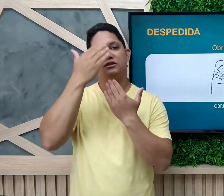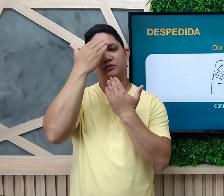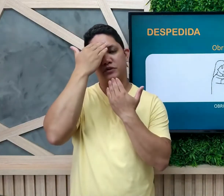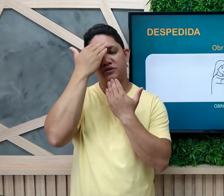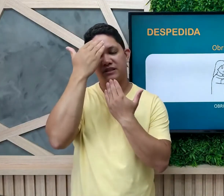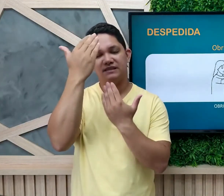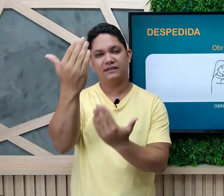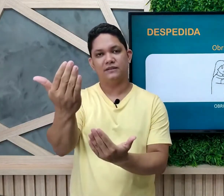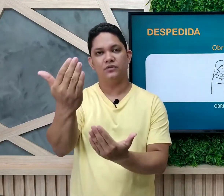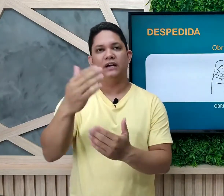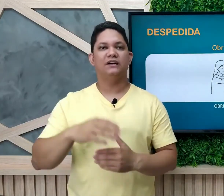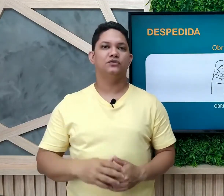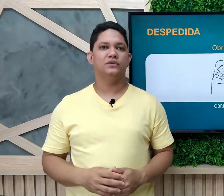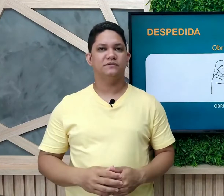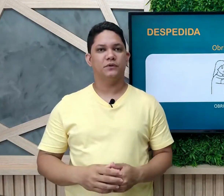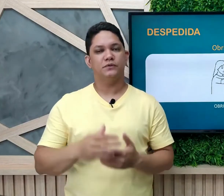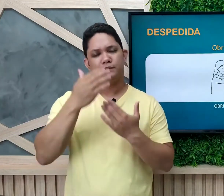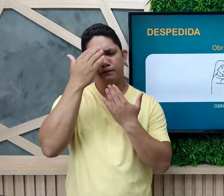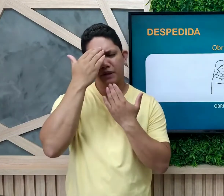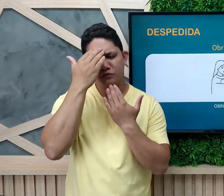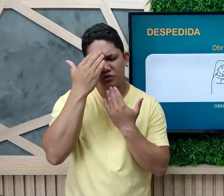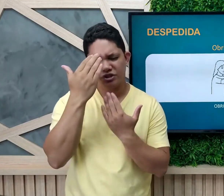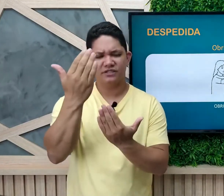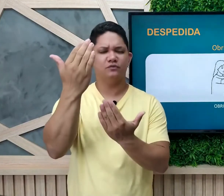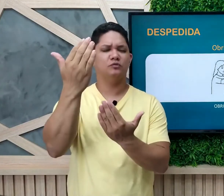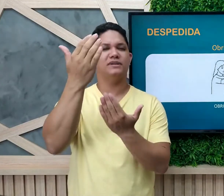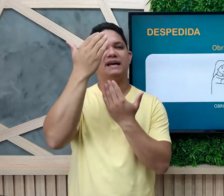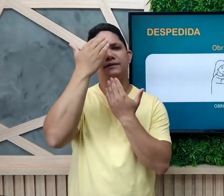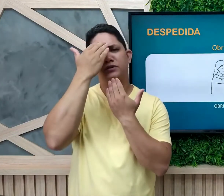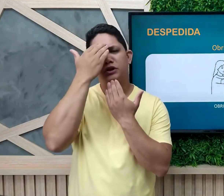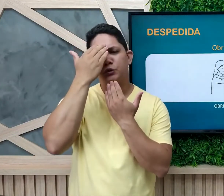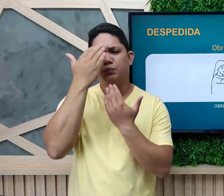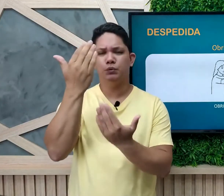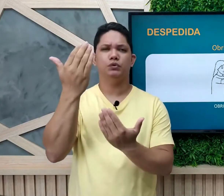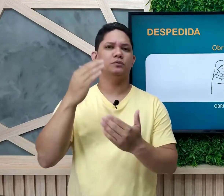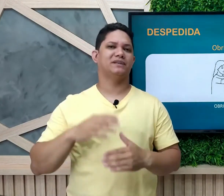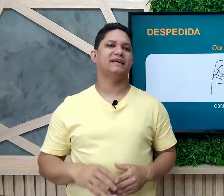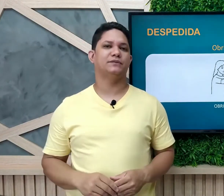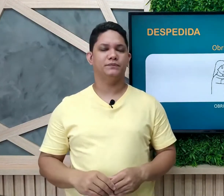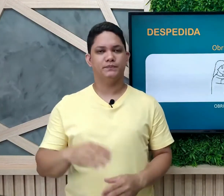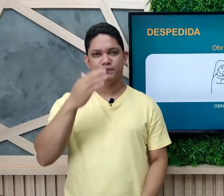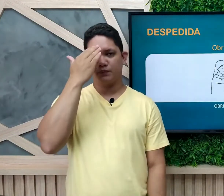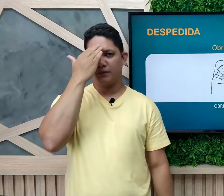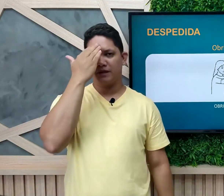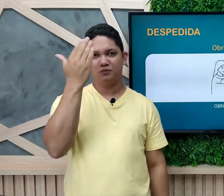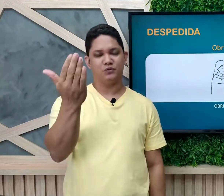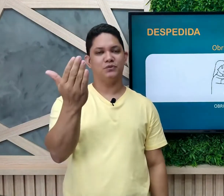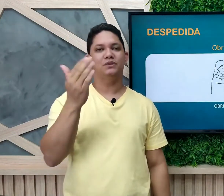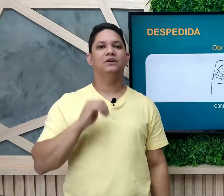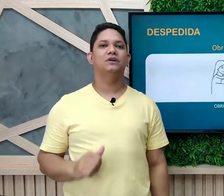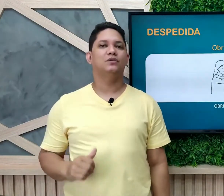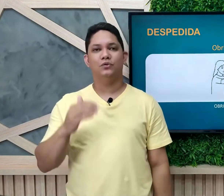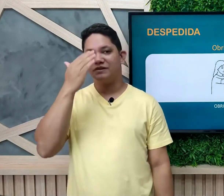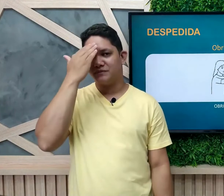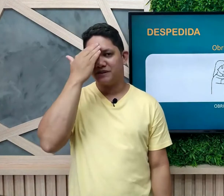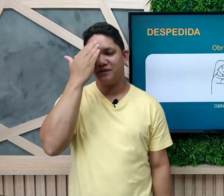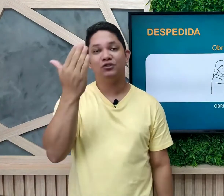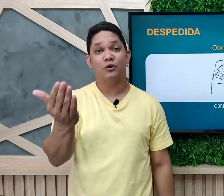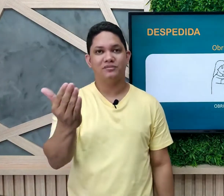pode utilizar então as duas mãos. Muitíssimo obrigado, muito obrigado. Muito ou simplesmente